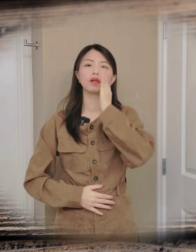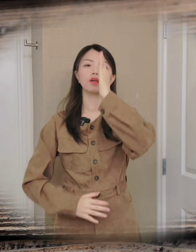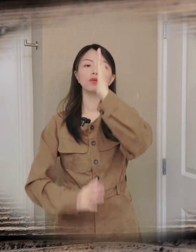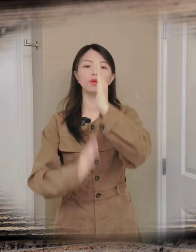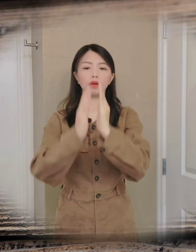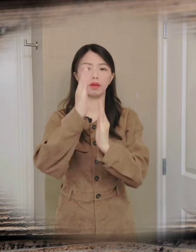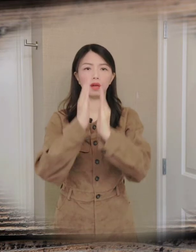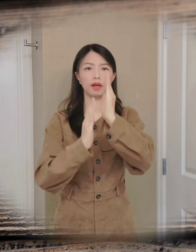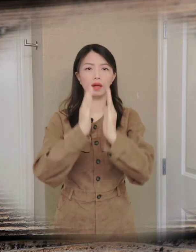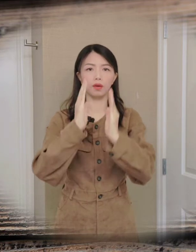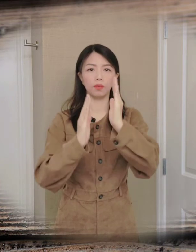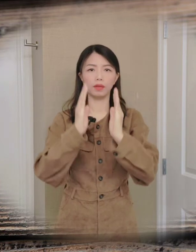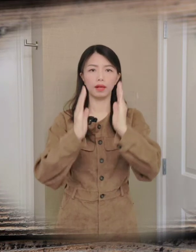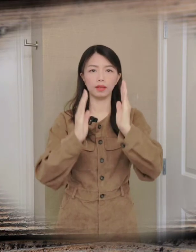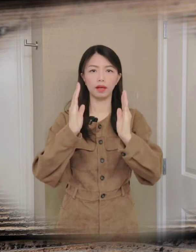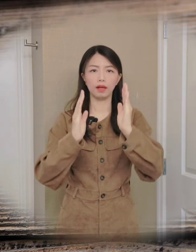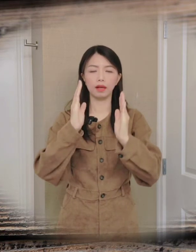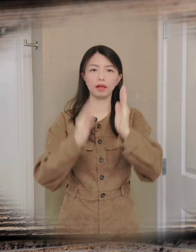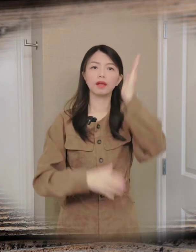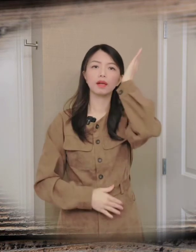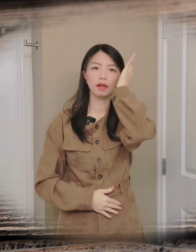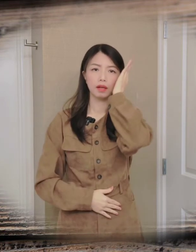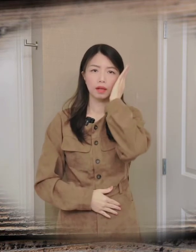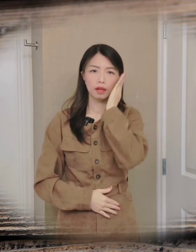주시고 그리고 이렇게 왔다 갔다.